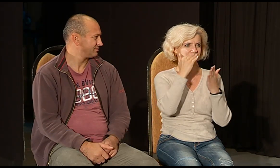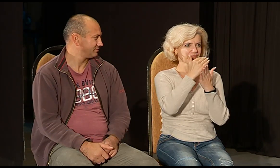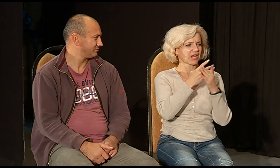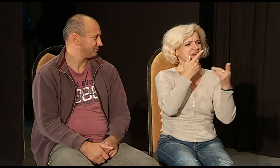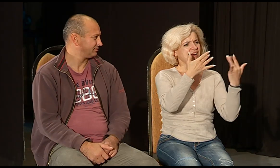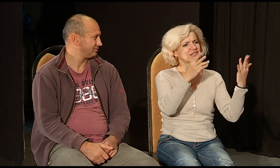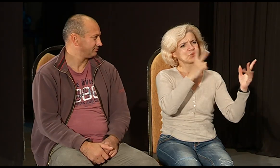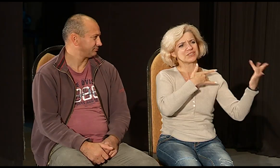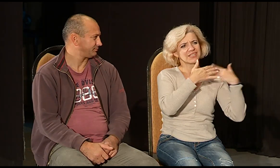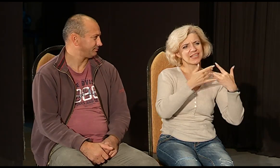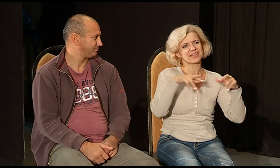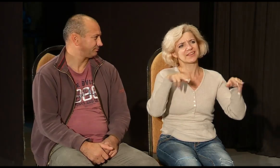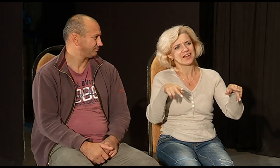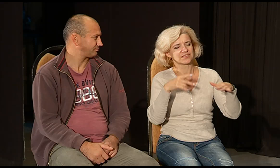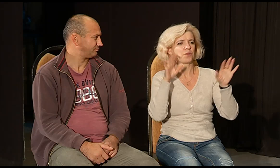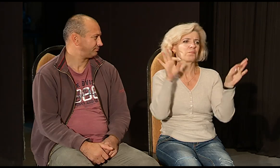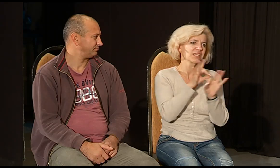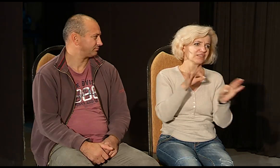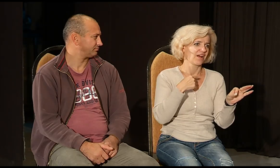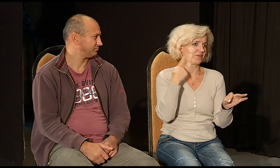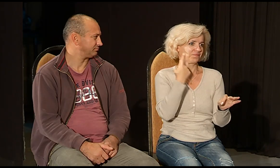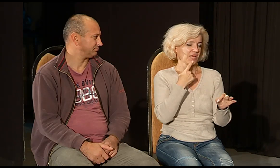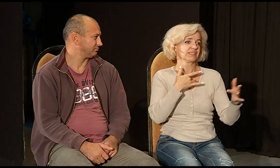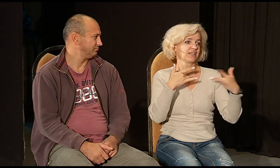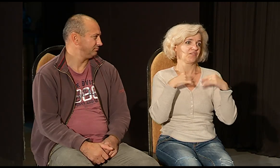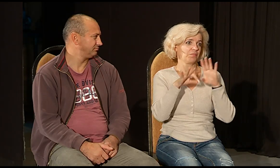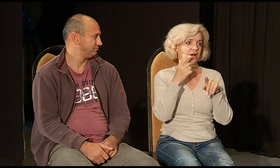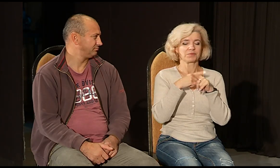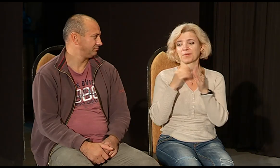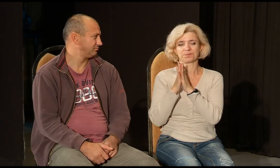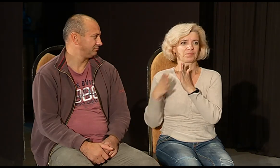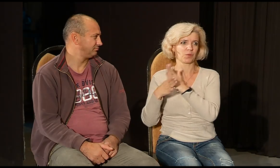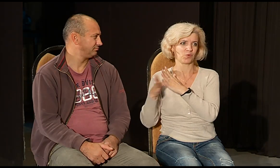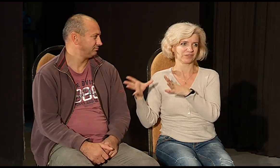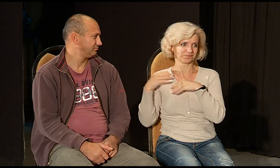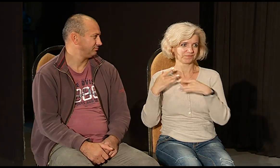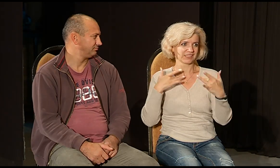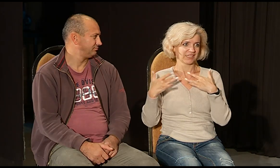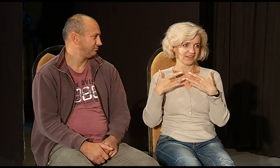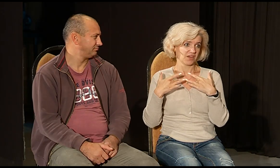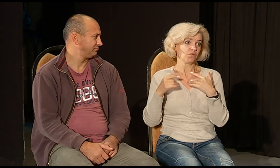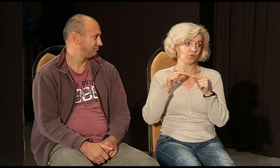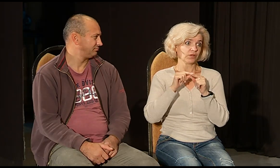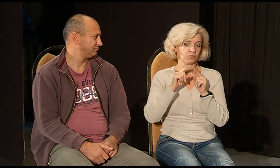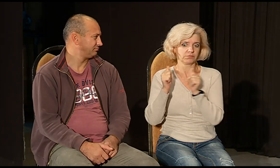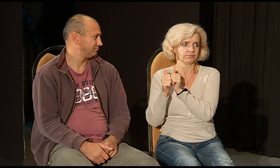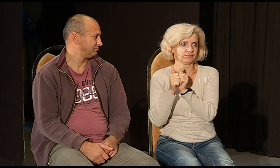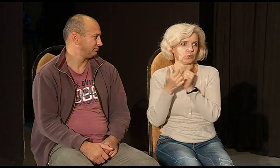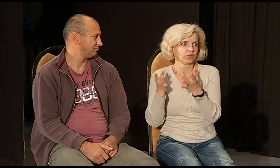Surzilor și am avut o provocare, un concurs.